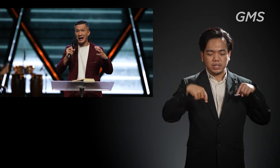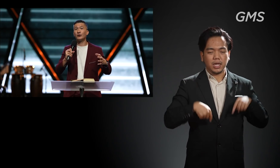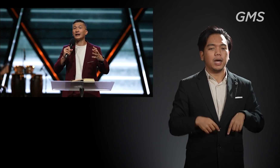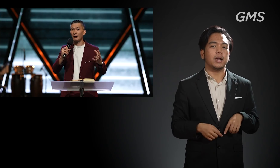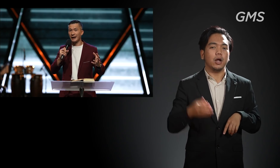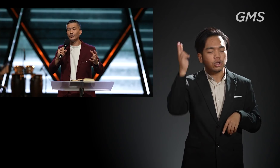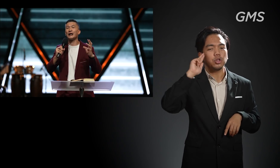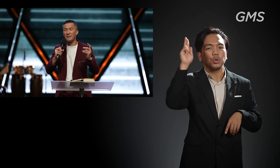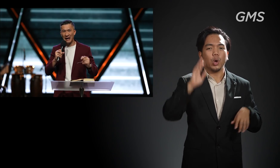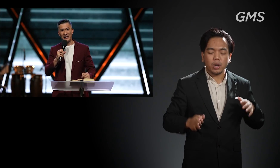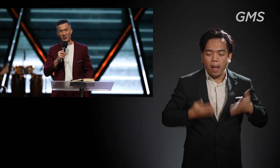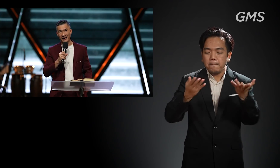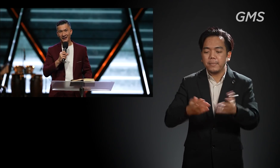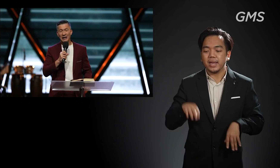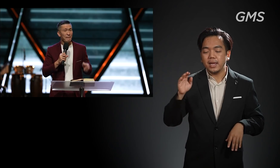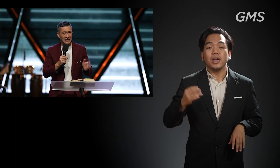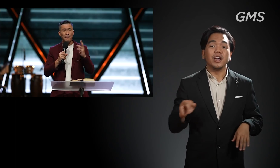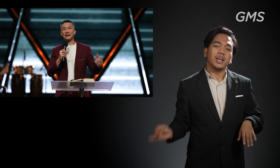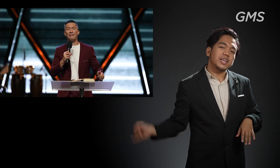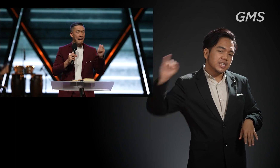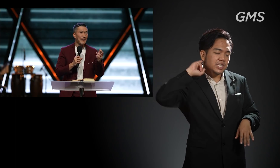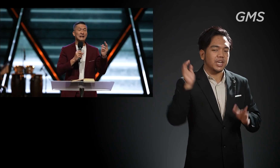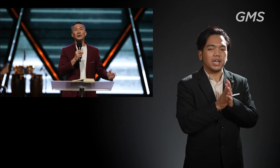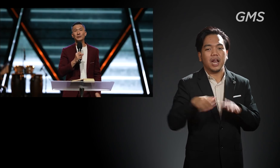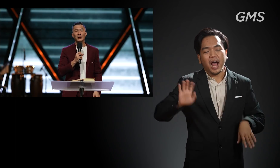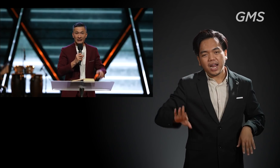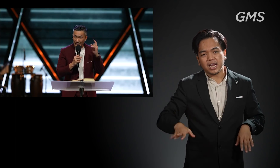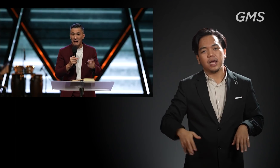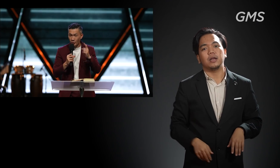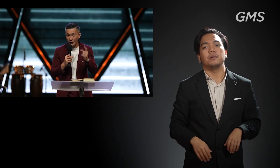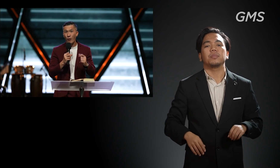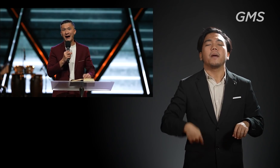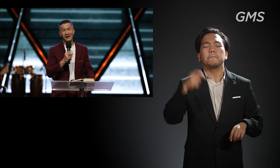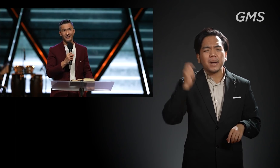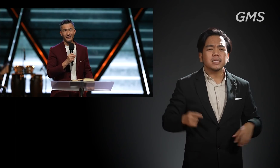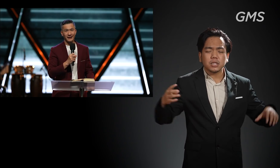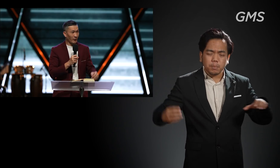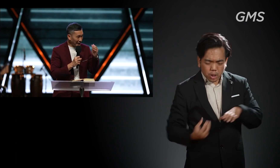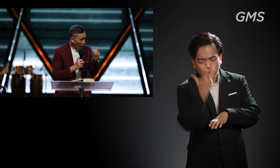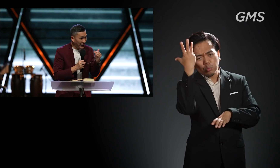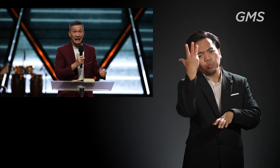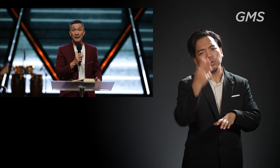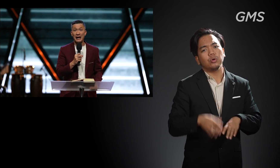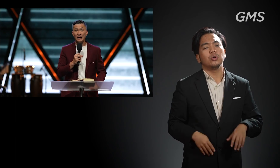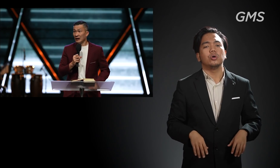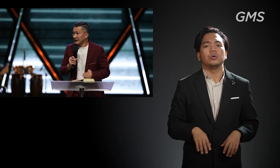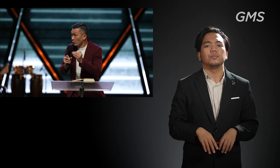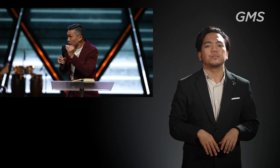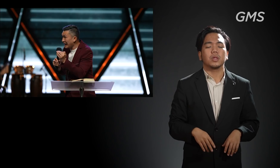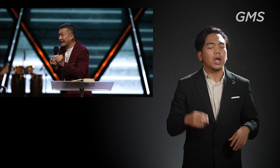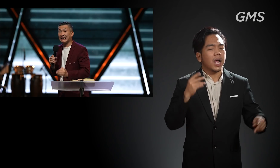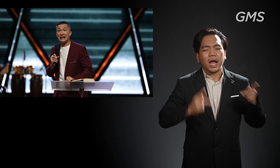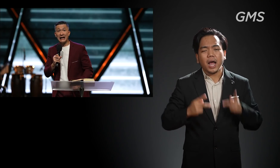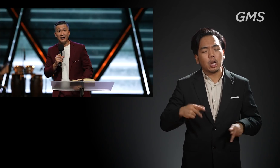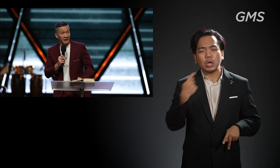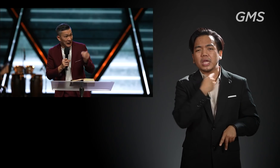house, aku dan keluargaku, kami melayani Tuhan. Pasti bertambah, pasti bertumbuh, termasuk keuangan. Kalau kita kelola dengan benar, tidak